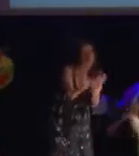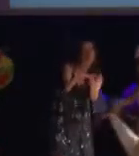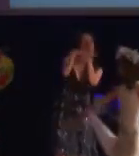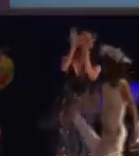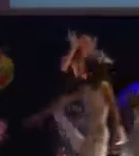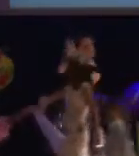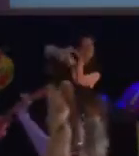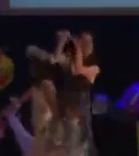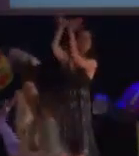ça.